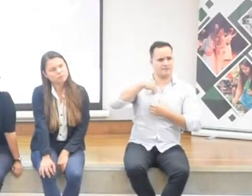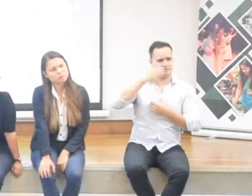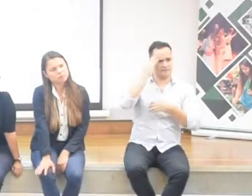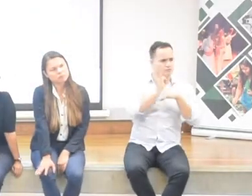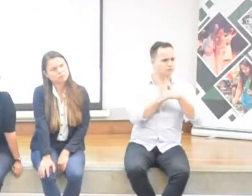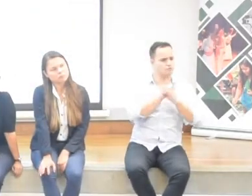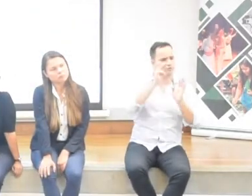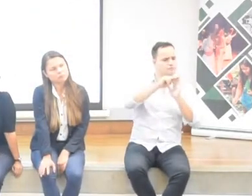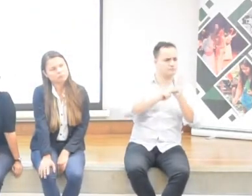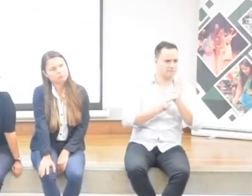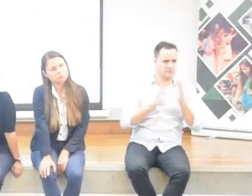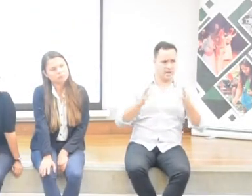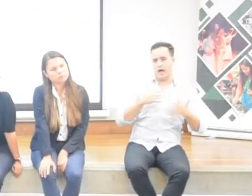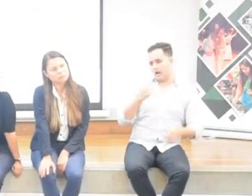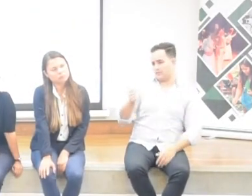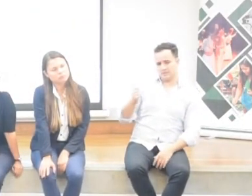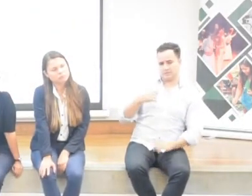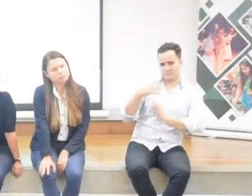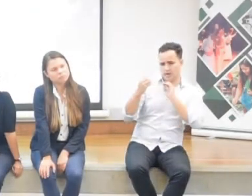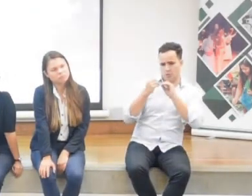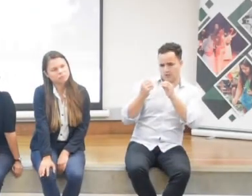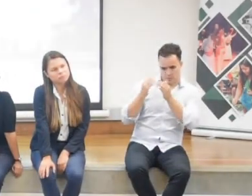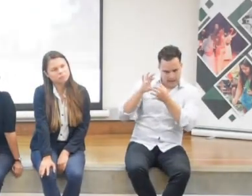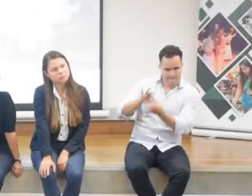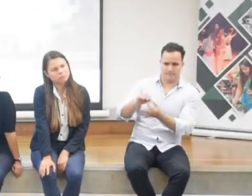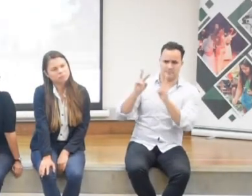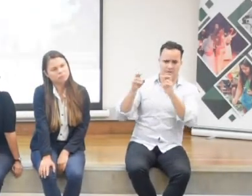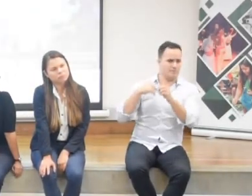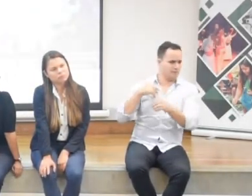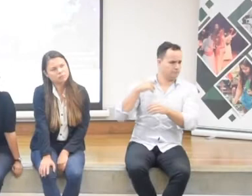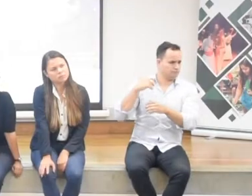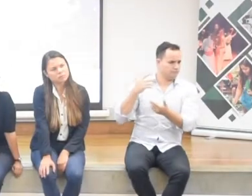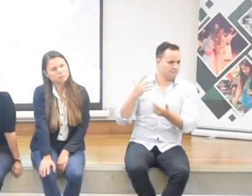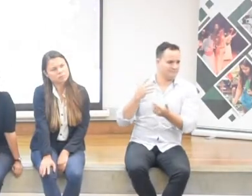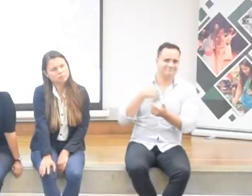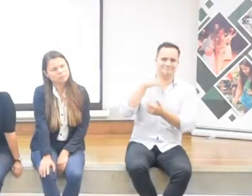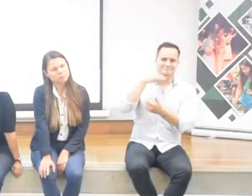empezar por eso que ya se ha hecho. Y de ahí continuar, y